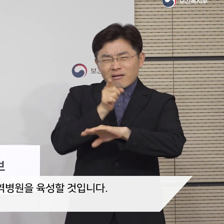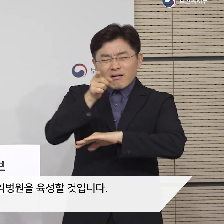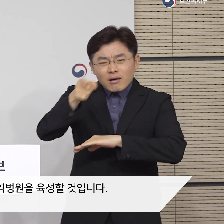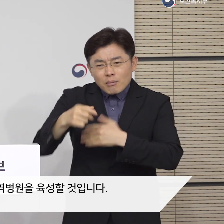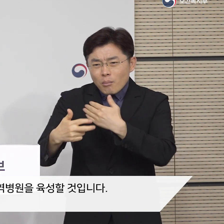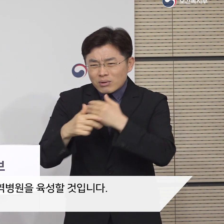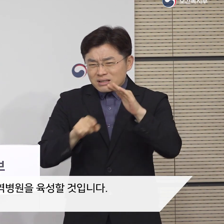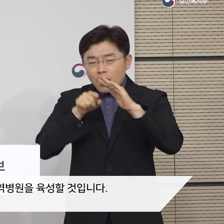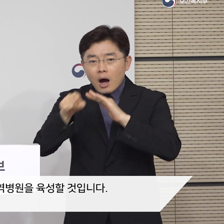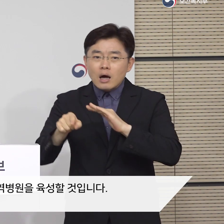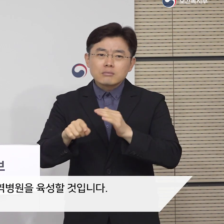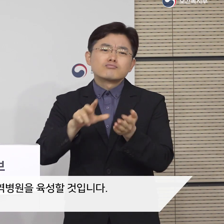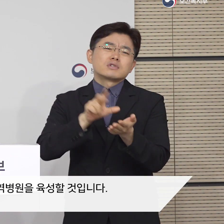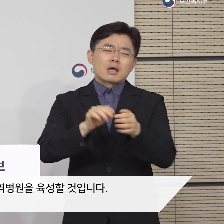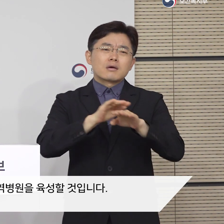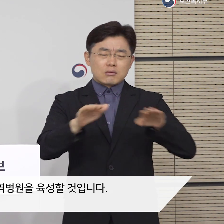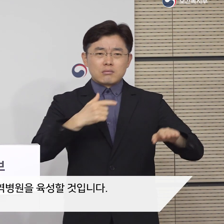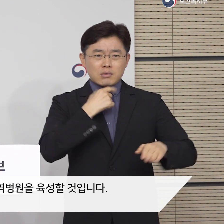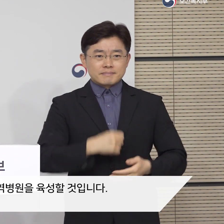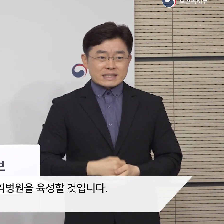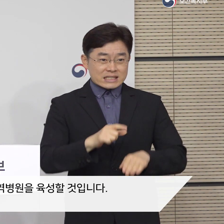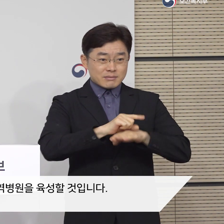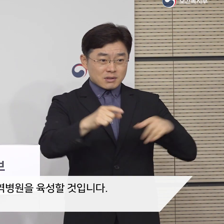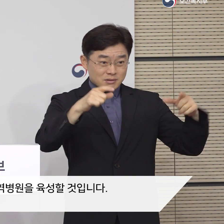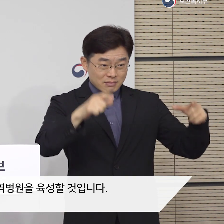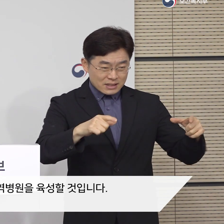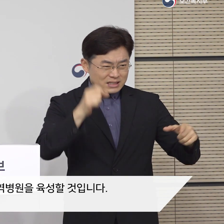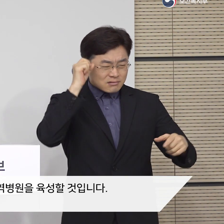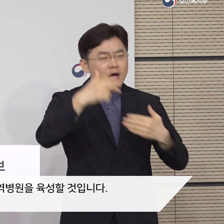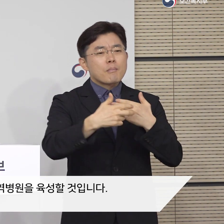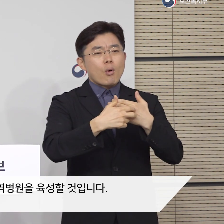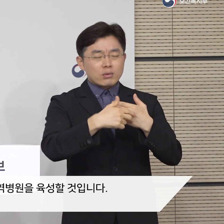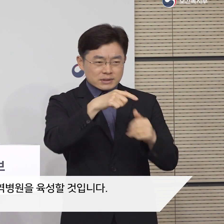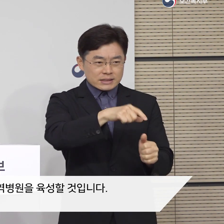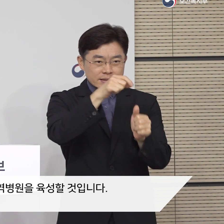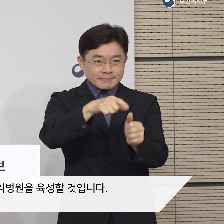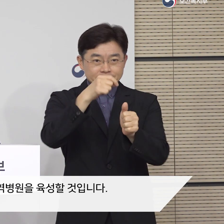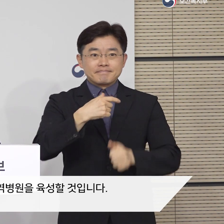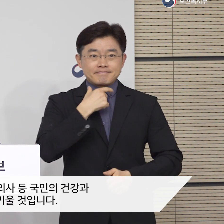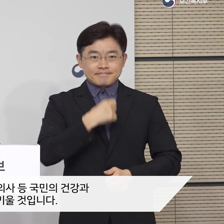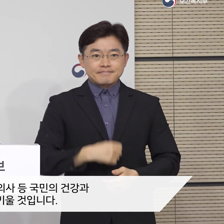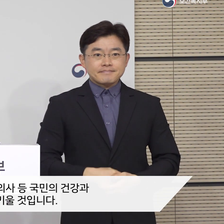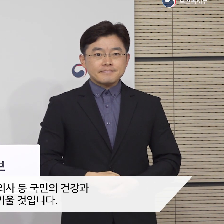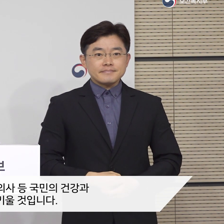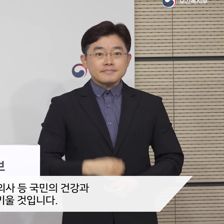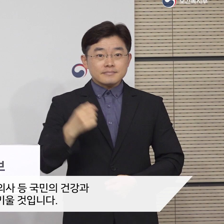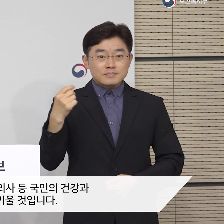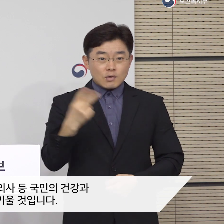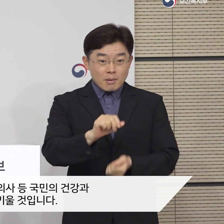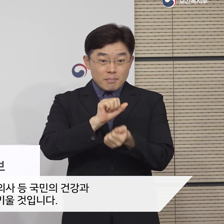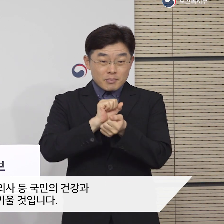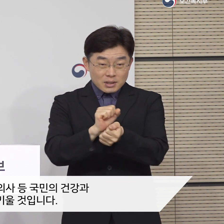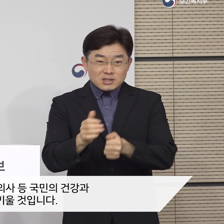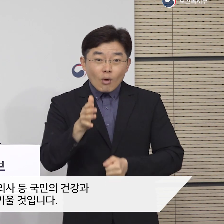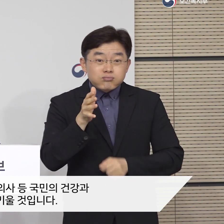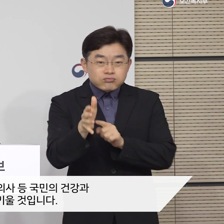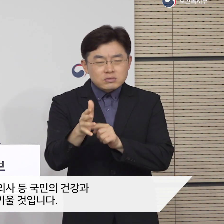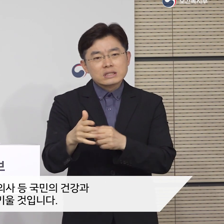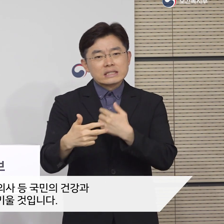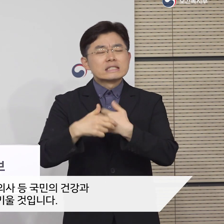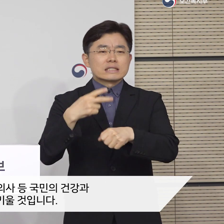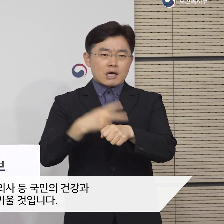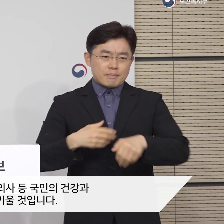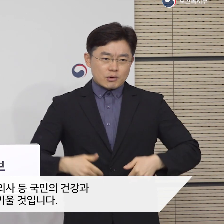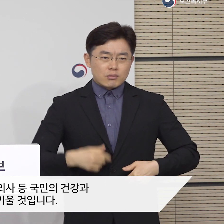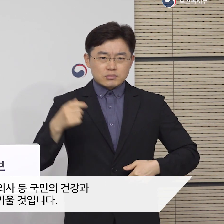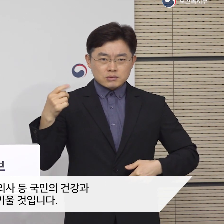이상의 진료권마다 훌륭한 지역병원을 육성할 것입니다. 감염병에 대응할 의사,